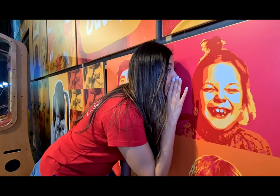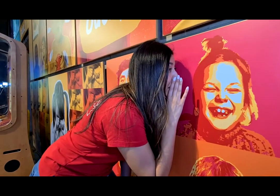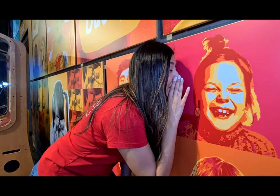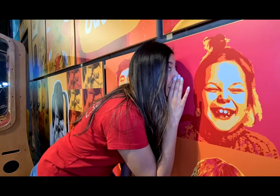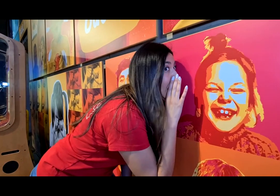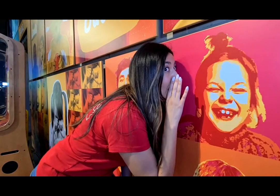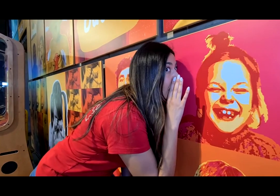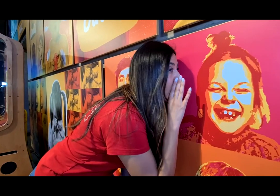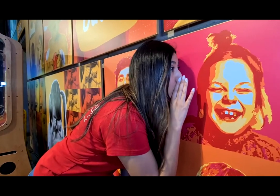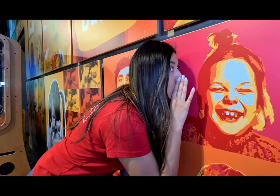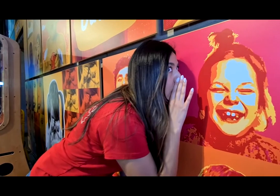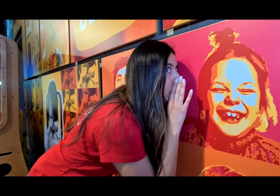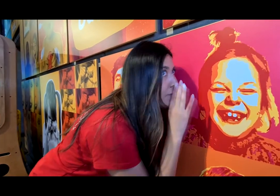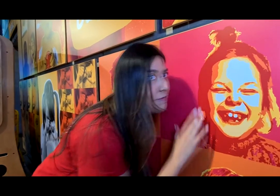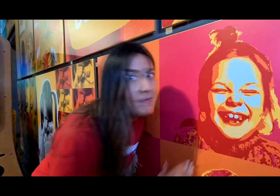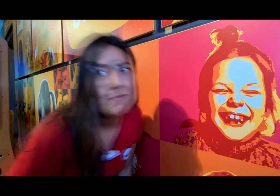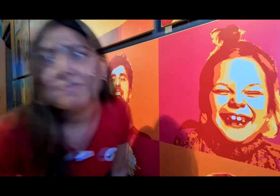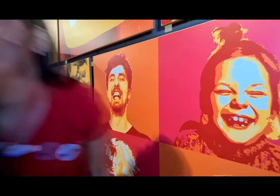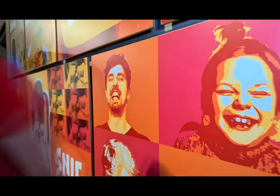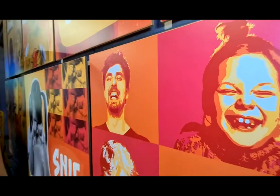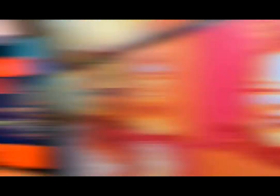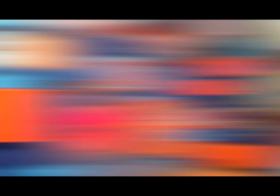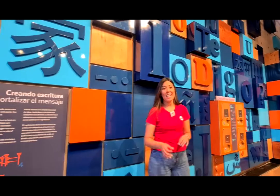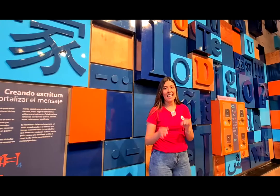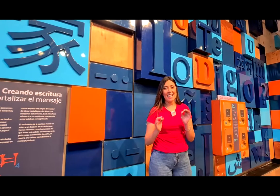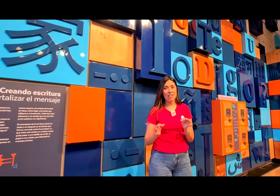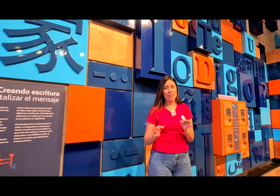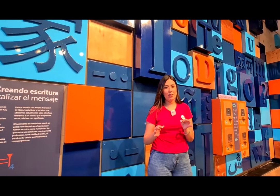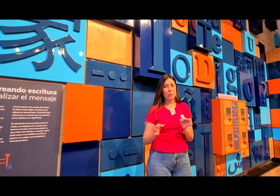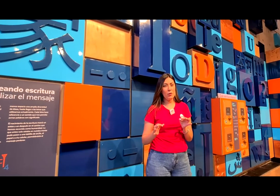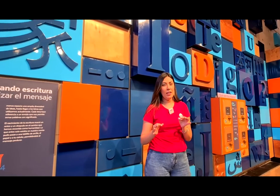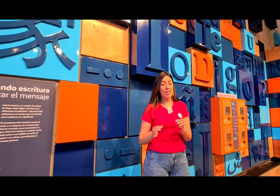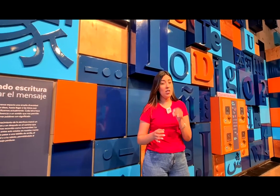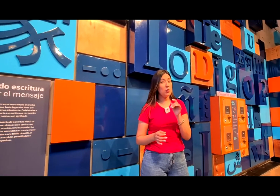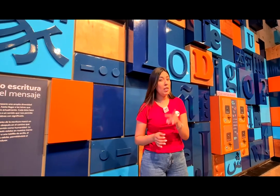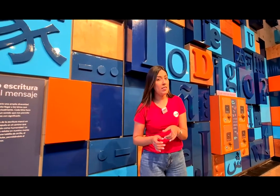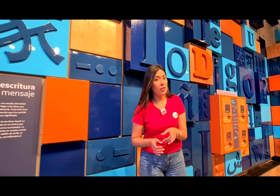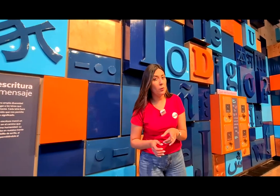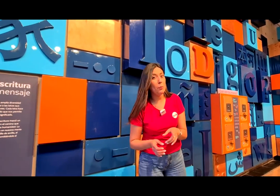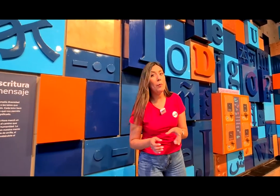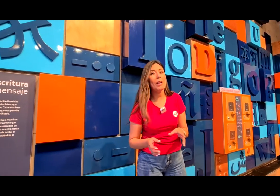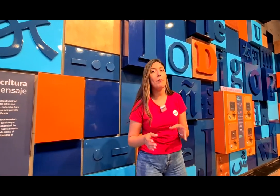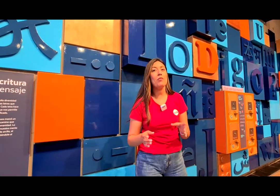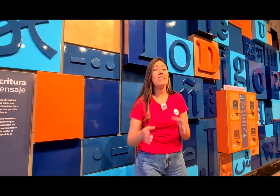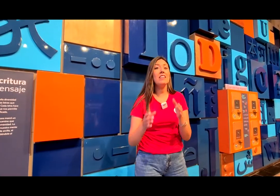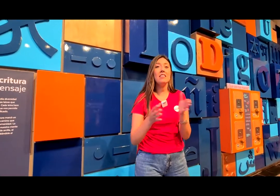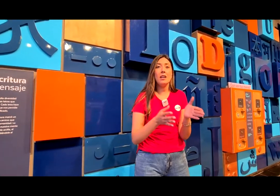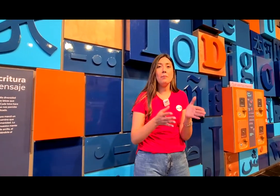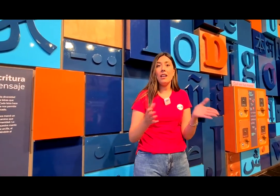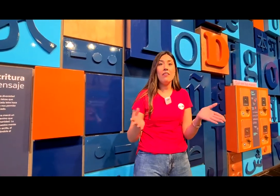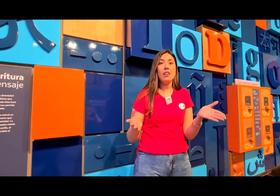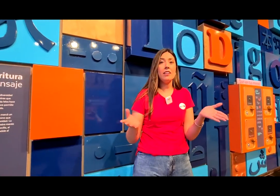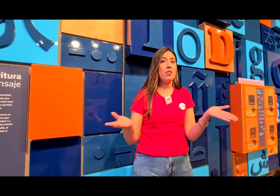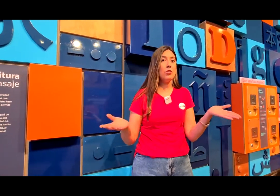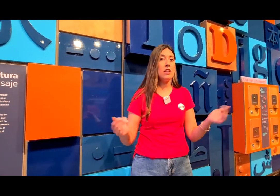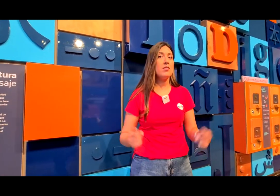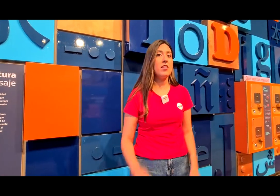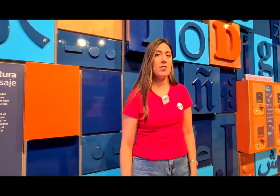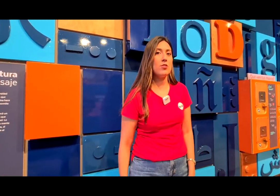evitar que alguien la escuchara. El alfabeto manual es utilizado para poder deletrear palabras que no tienen señas,